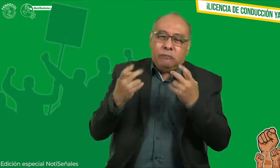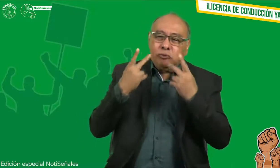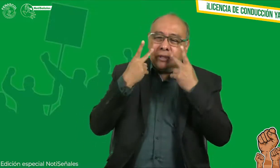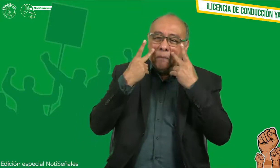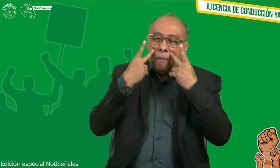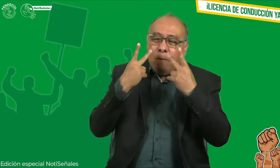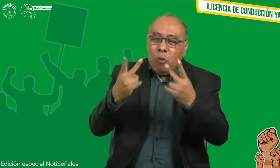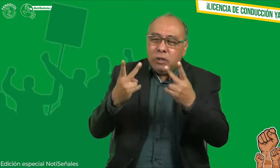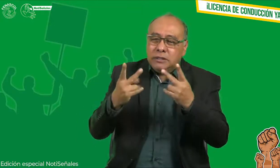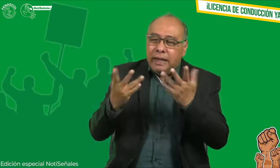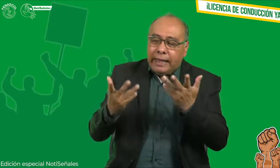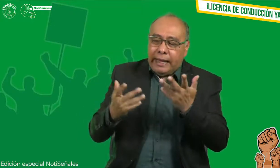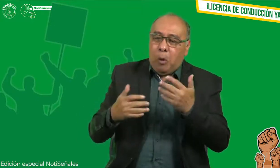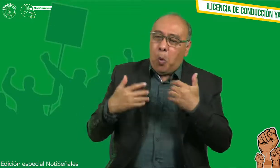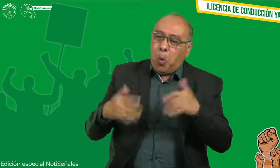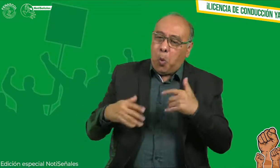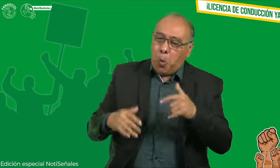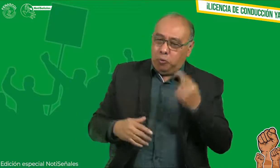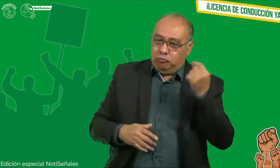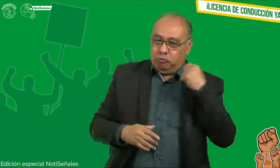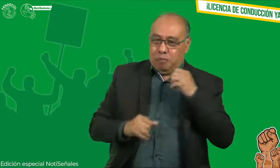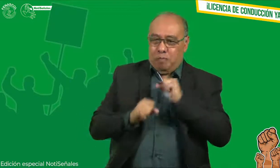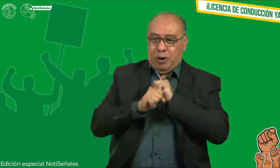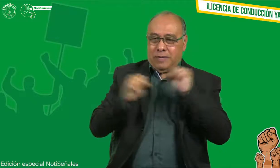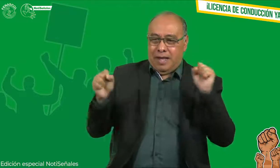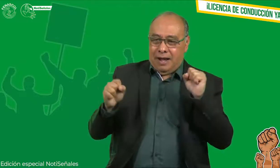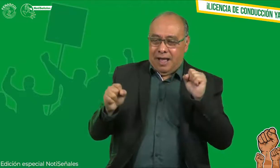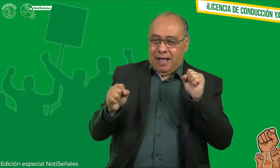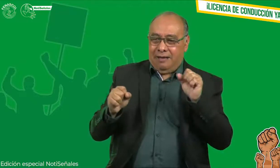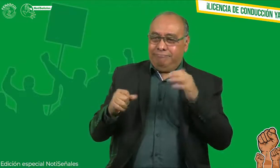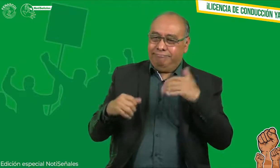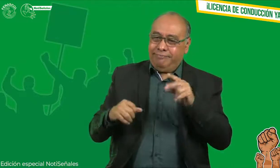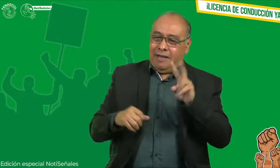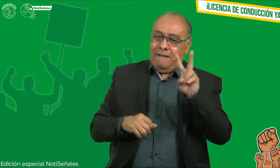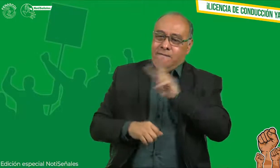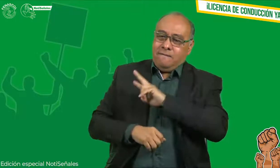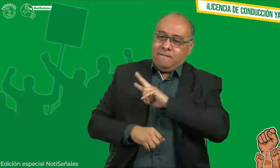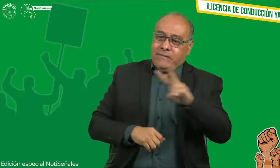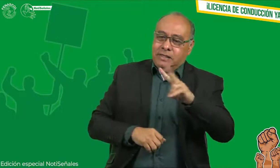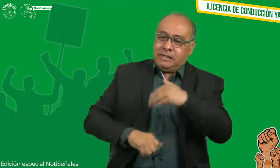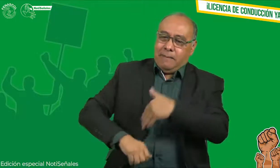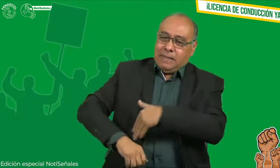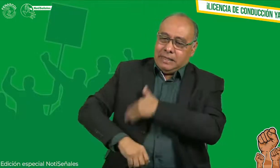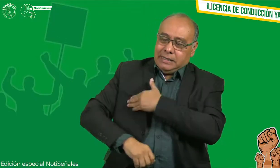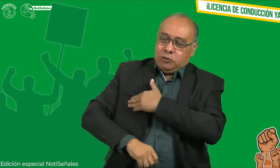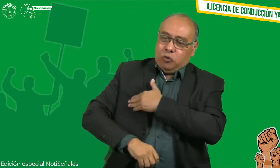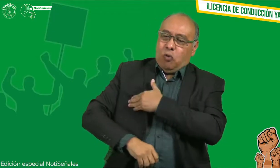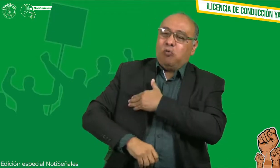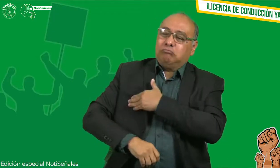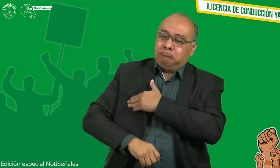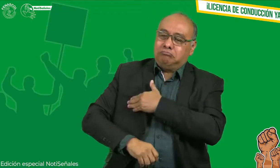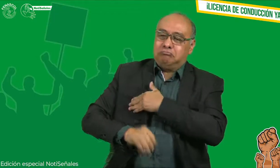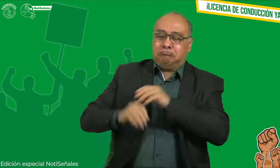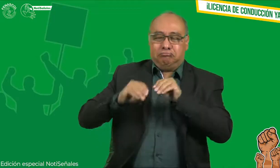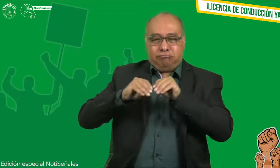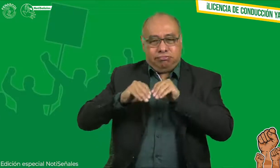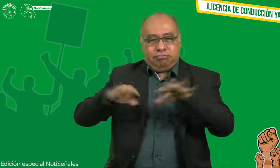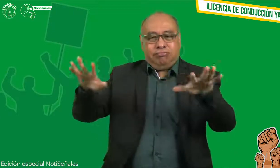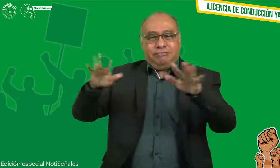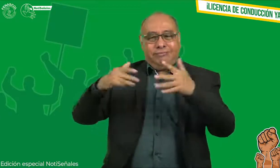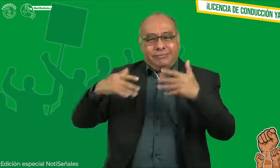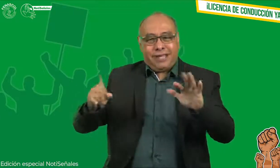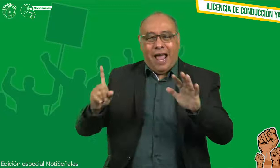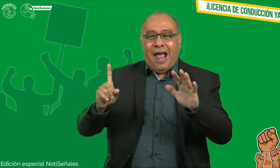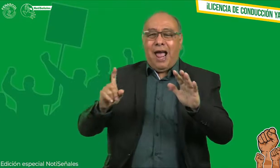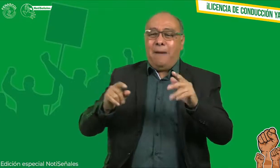Ahora, queremos también que ustedes vean, queremos mostrarles un video que salió en la mañana de